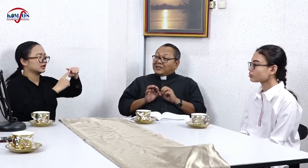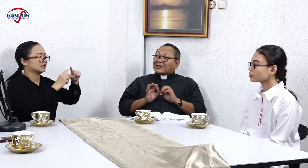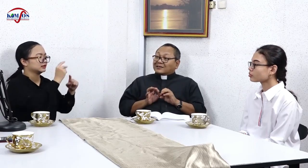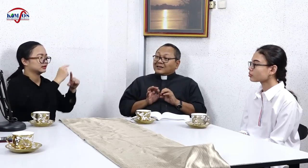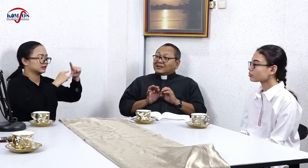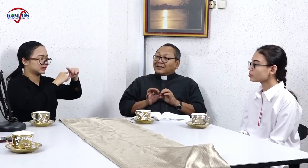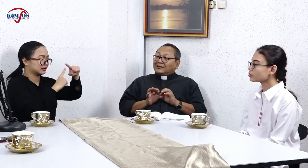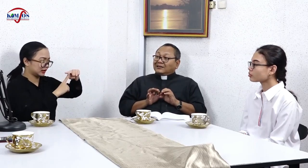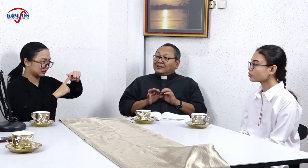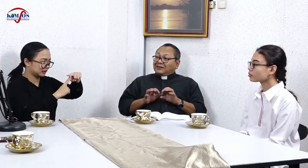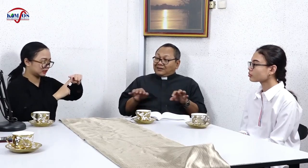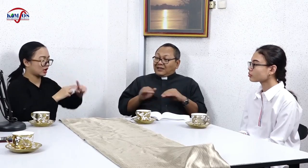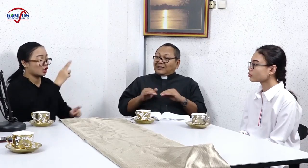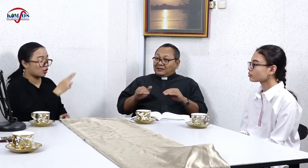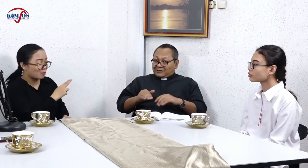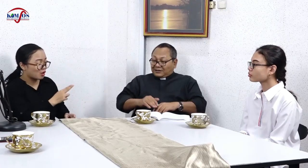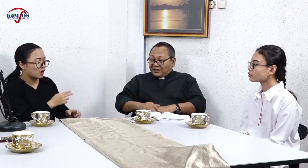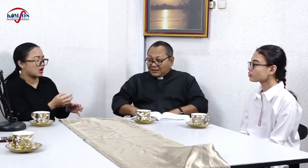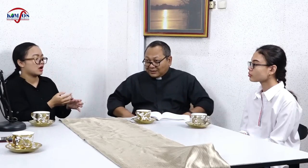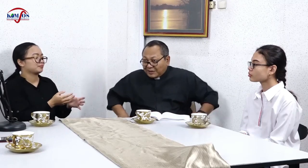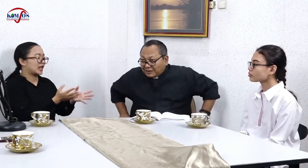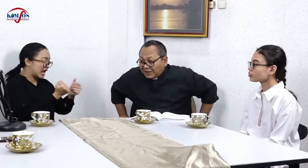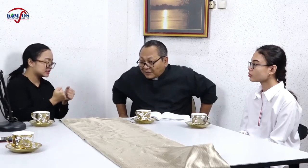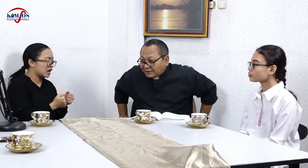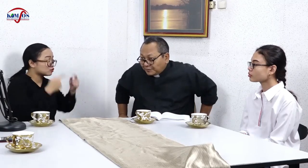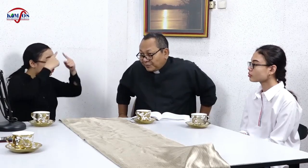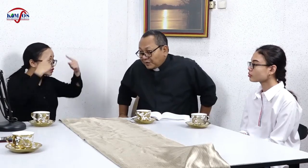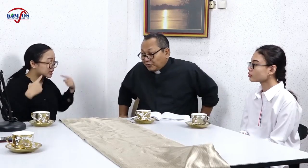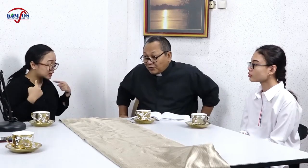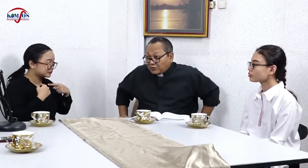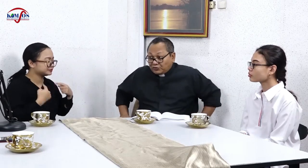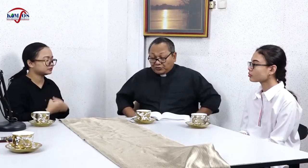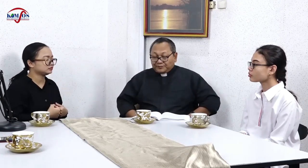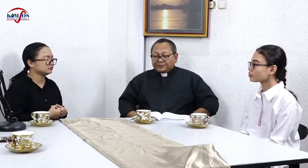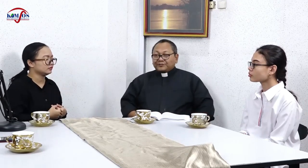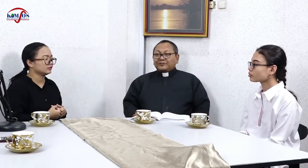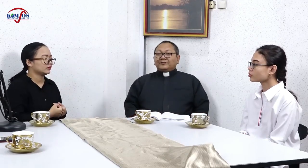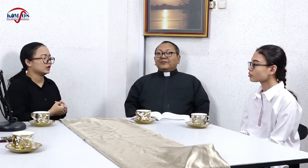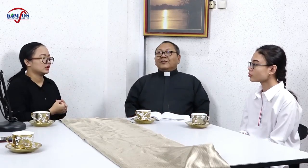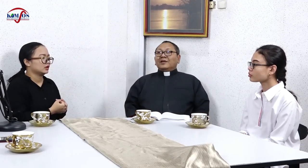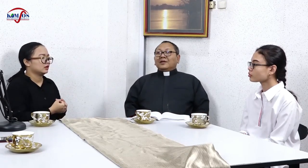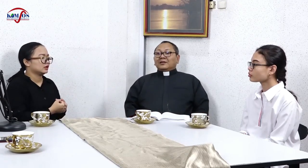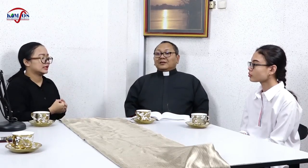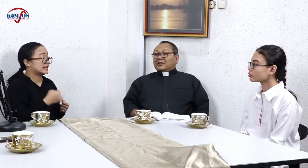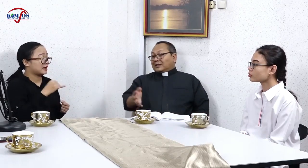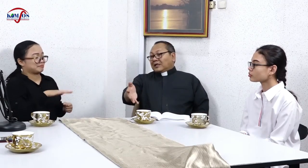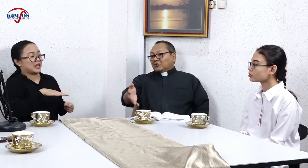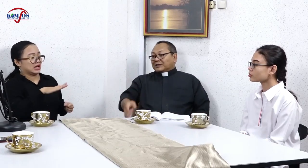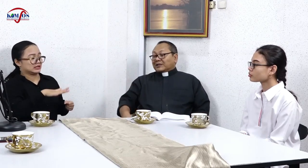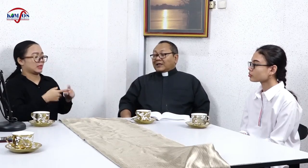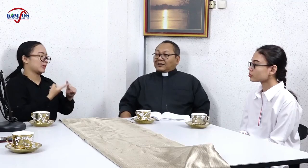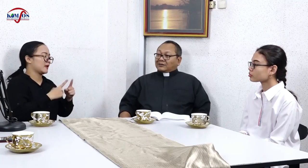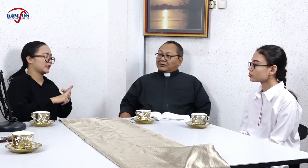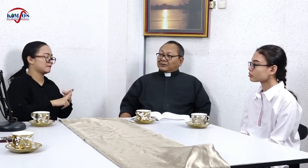yang sudah biasa dengan yang teman-teman kebutuhan khusus Ternyata